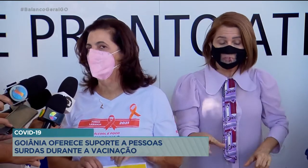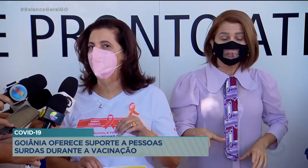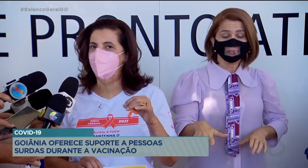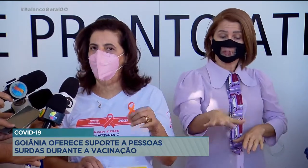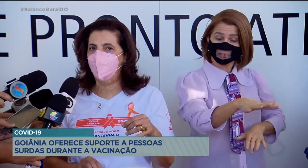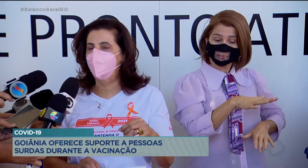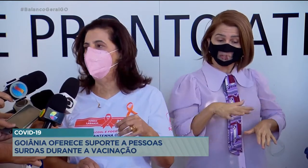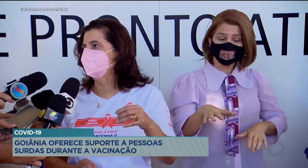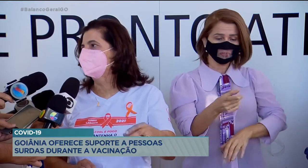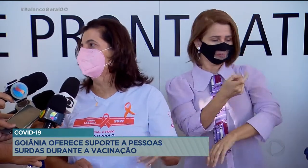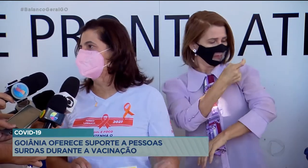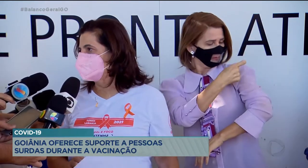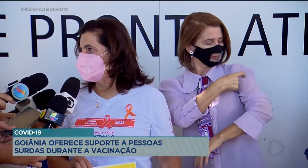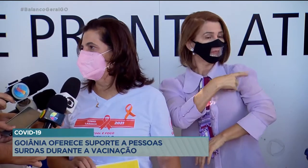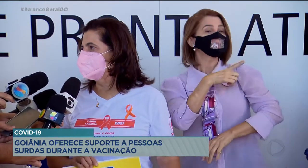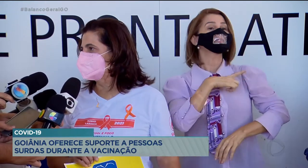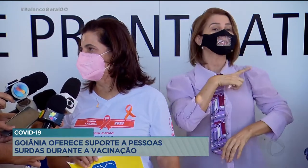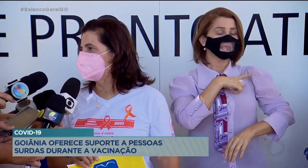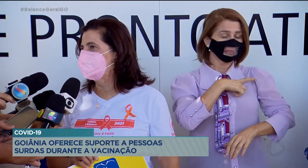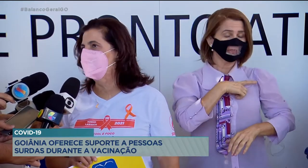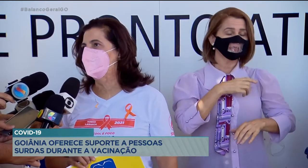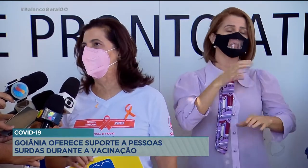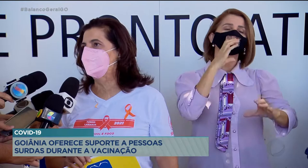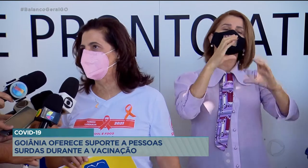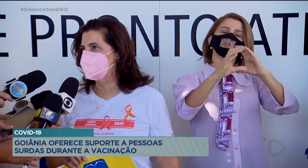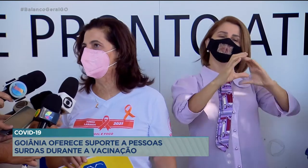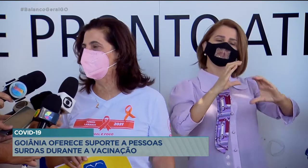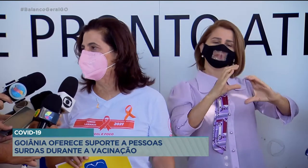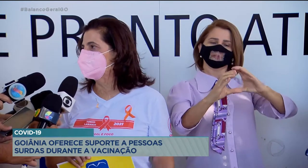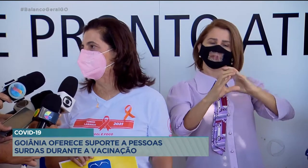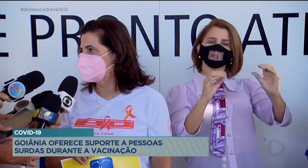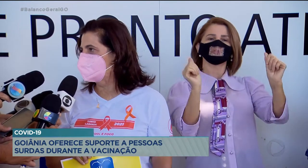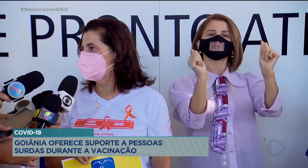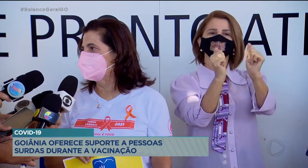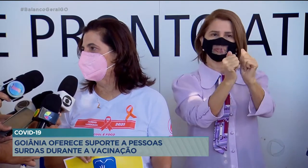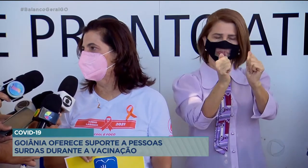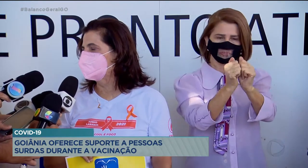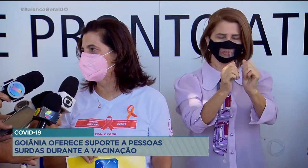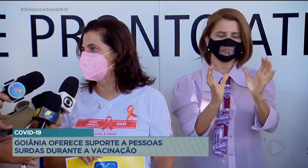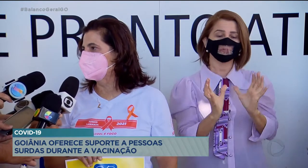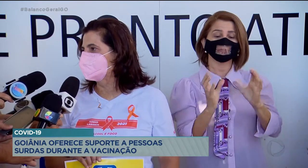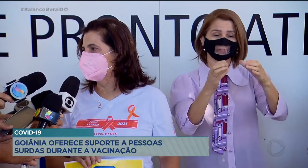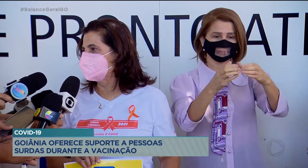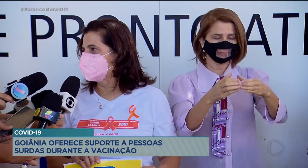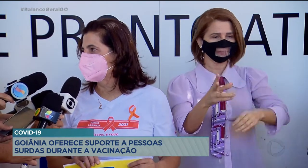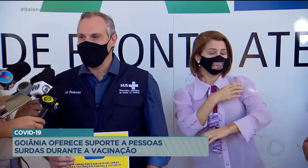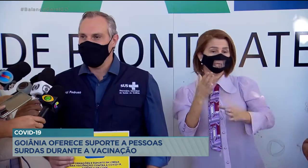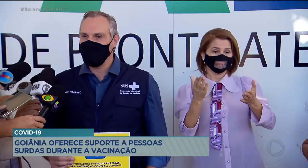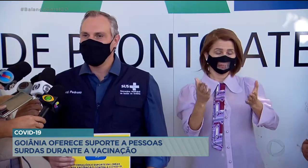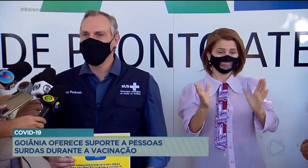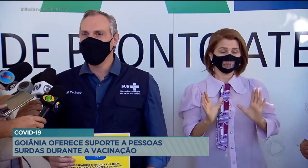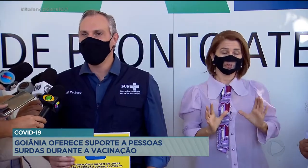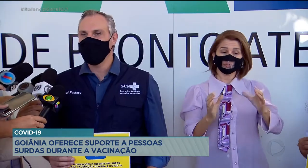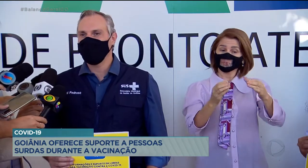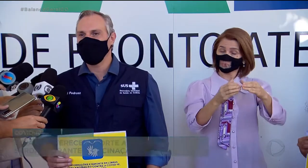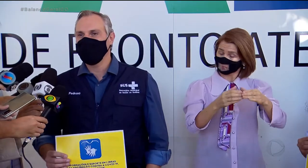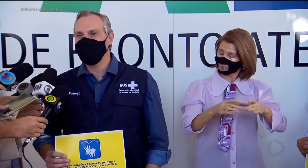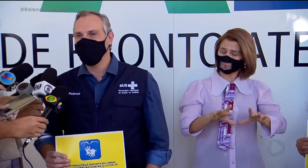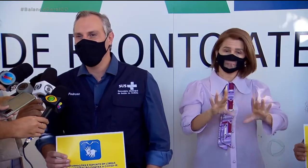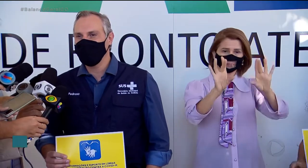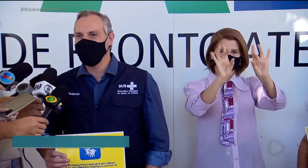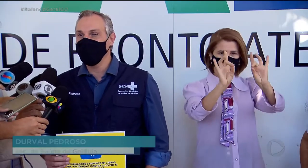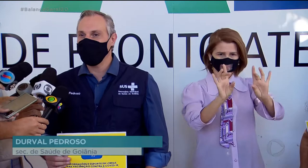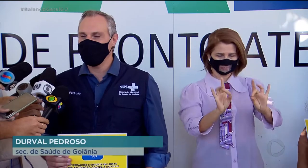vacinação terá garantida a sua comunicação com a equipe de saúde que irá proceder à vacina. A partir do momento que